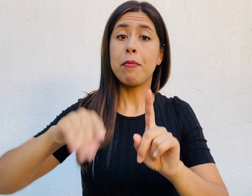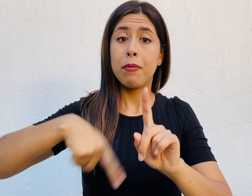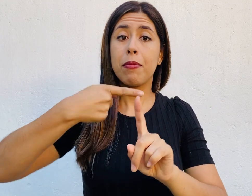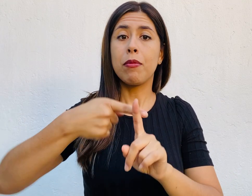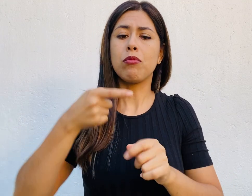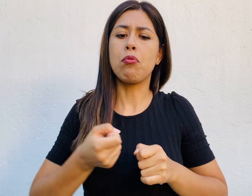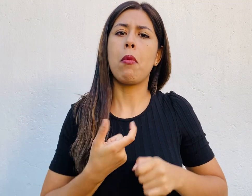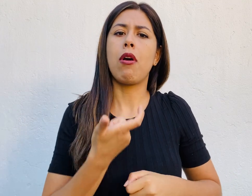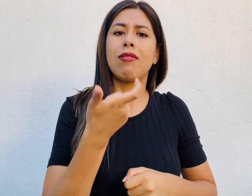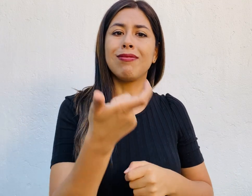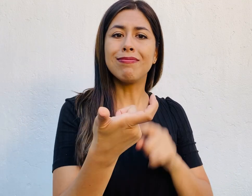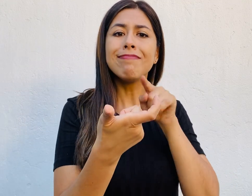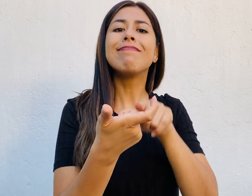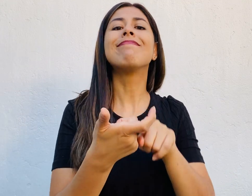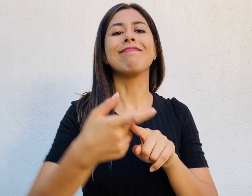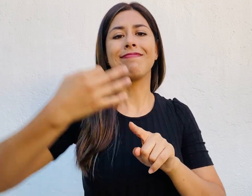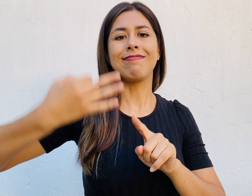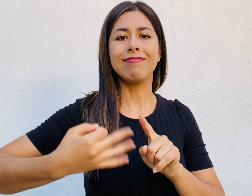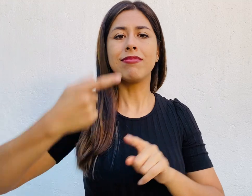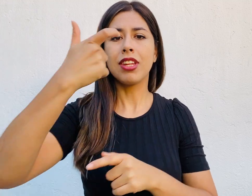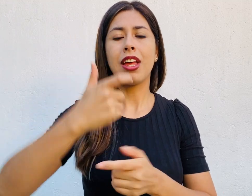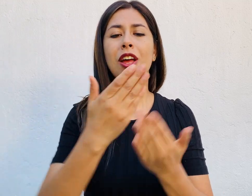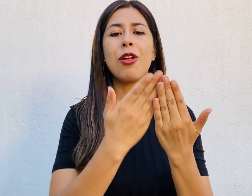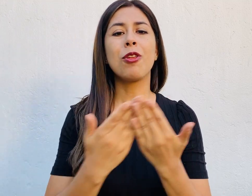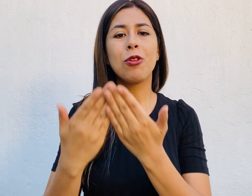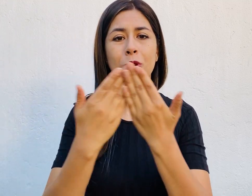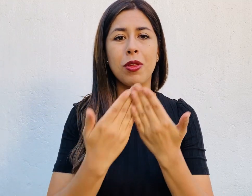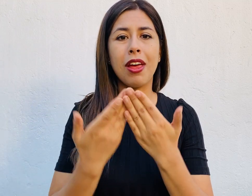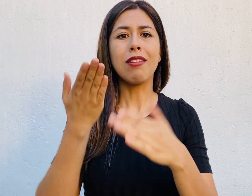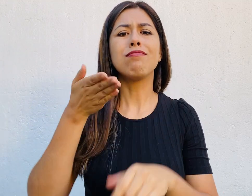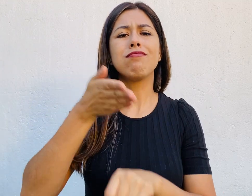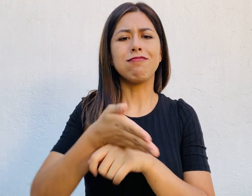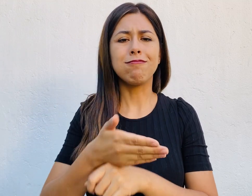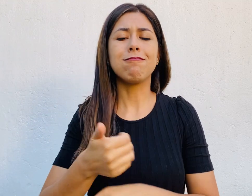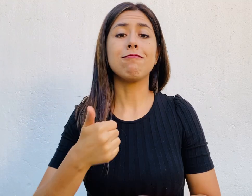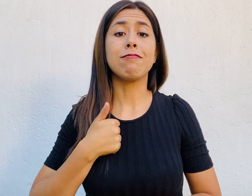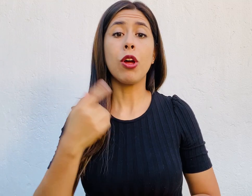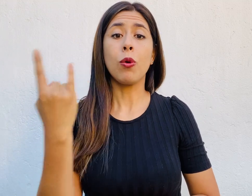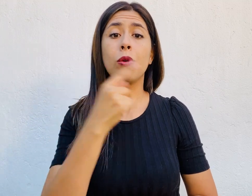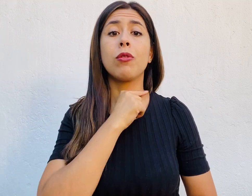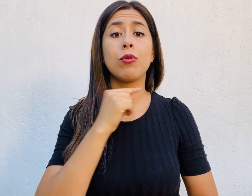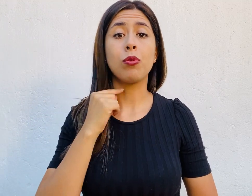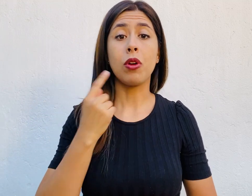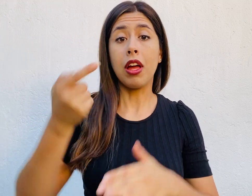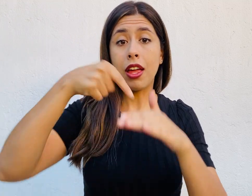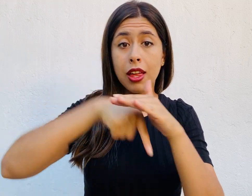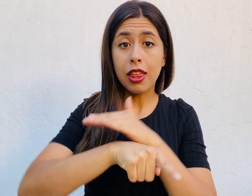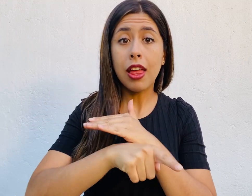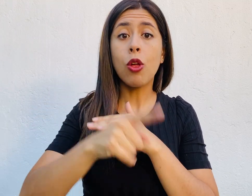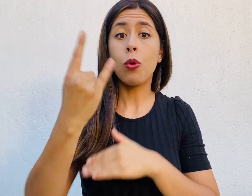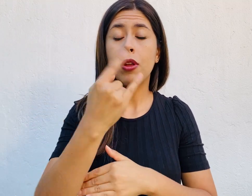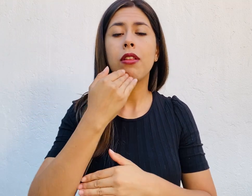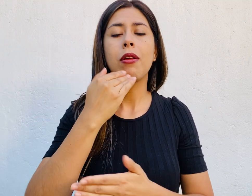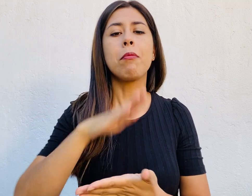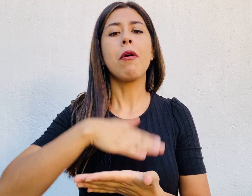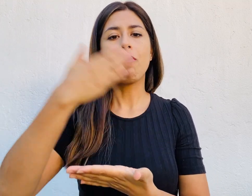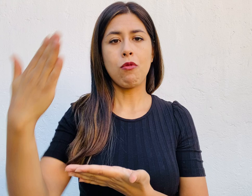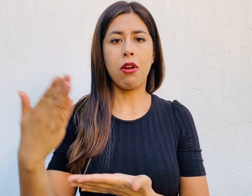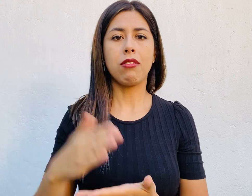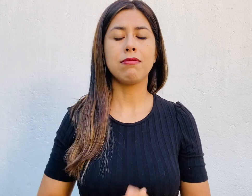estudiante regular de la Universidad Católica Silva Enríquez a nivel interno y externo. ¿Qué debo hacer si pierdo